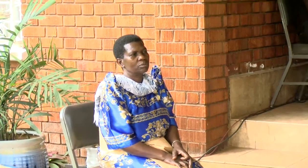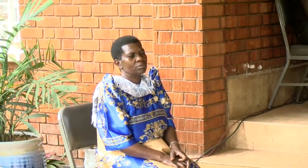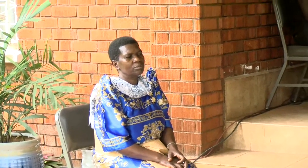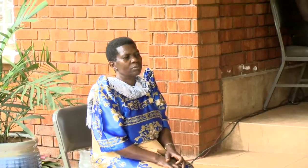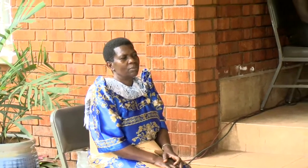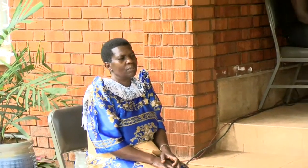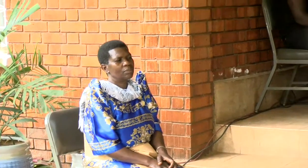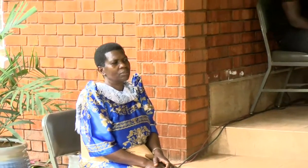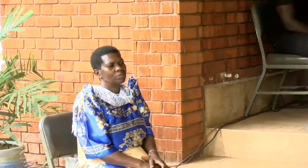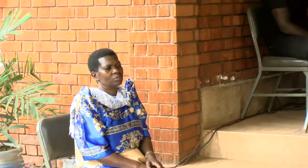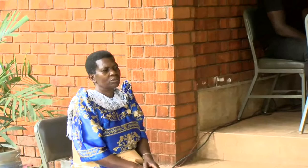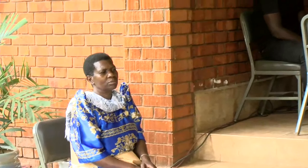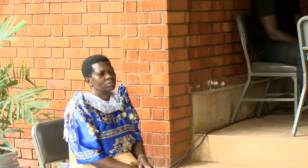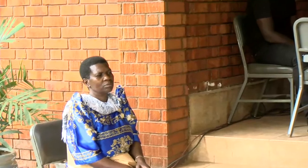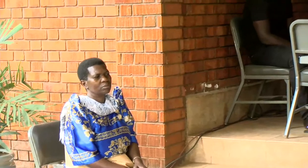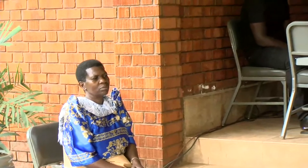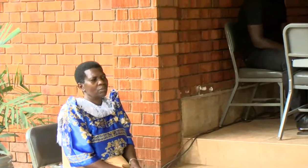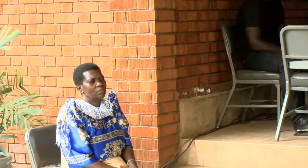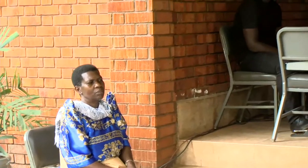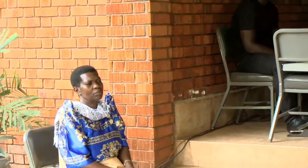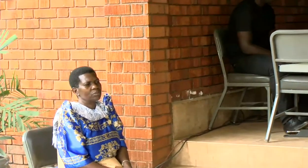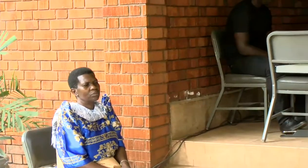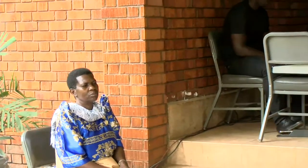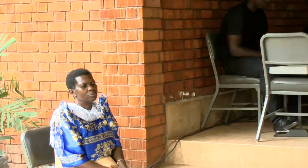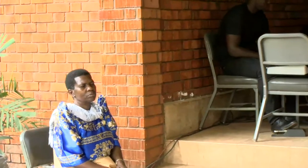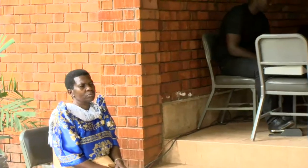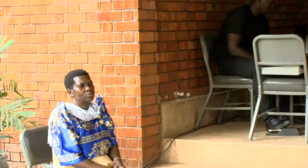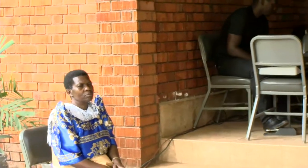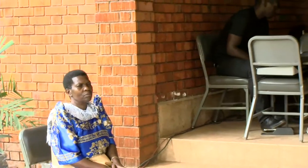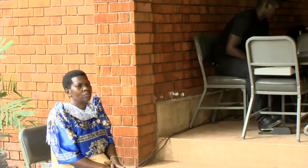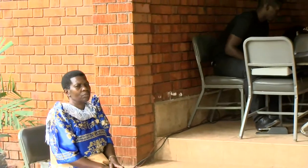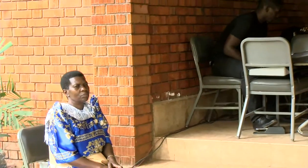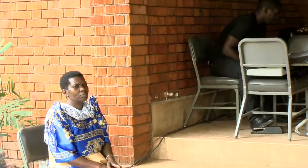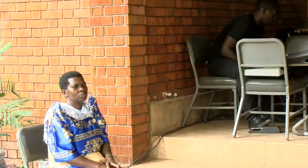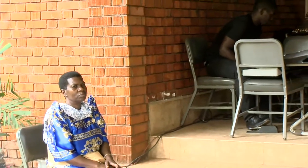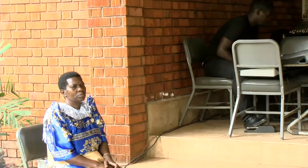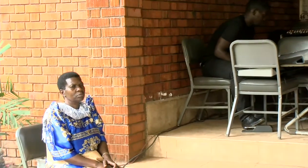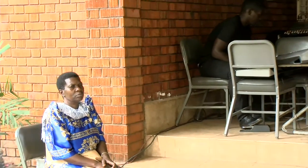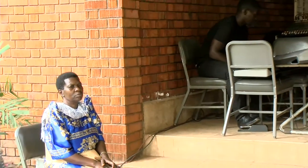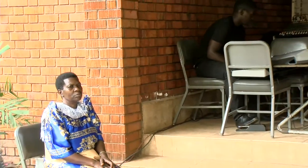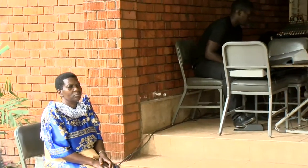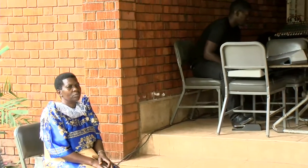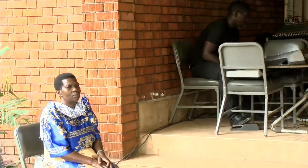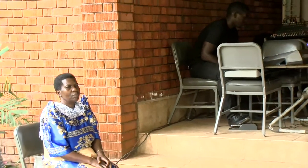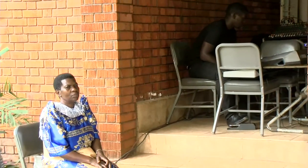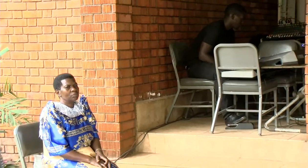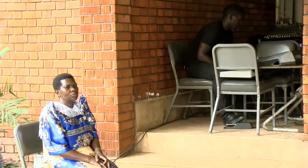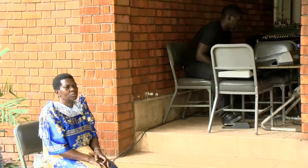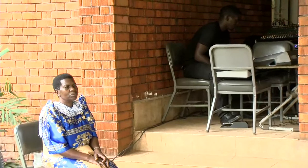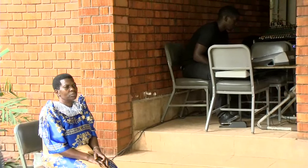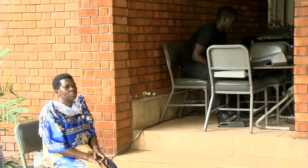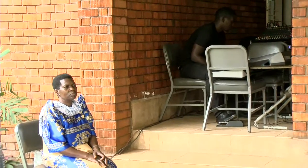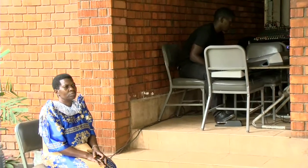wamu na buli muntu yenna yafunye ebirungi okwebaza Katonda. Ate Katonda ebirungi byatukoledde ebyo tubikozese olw'okuzimba Obwakabaka bwe, ate